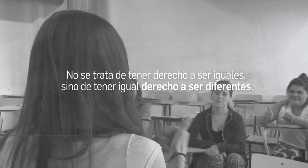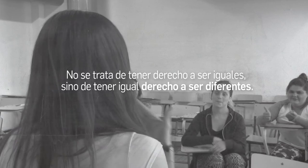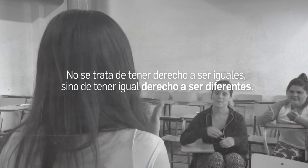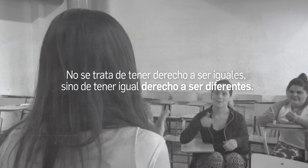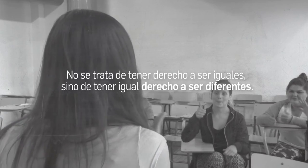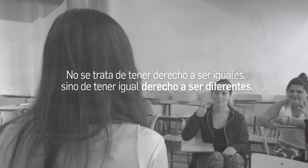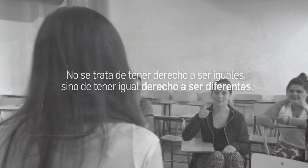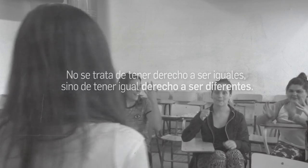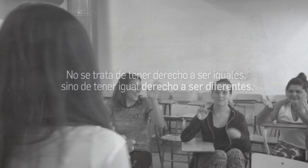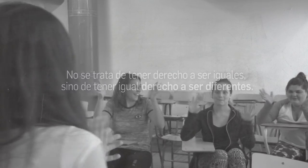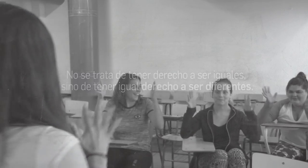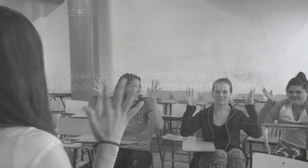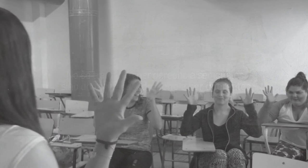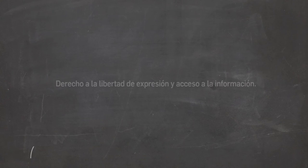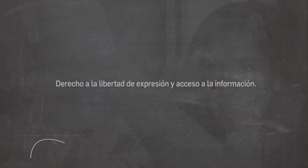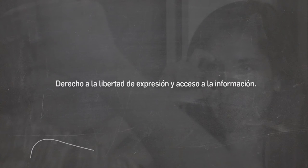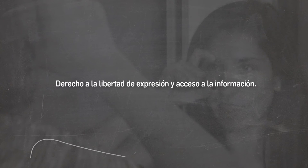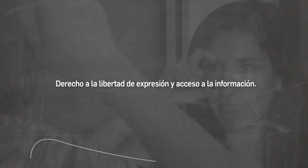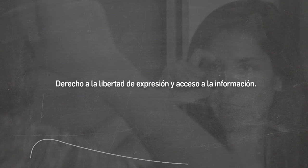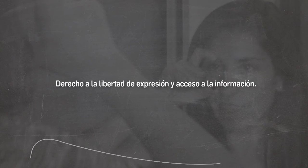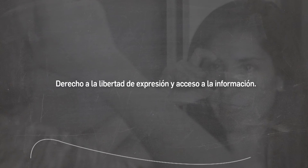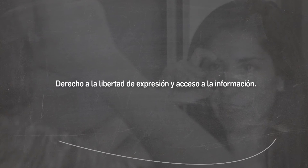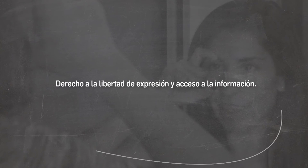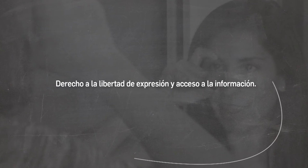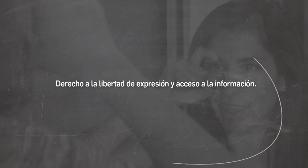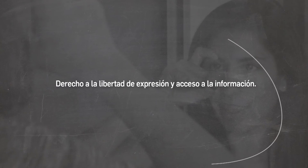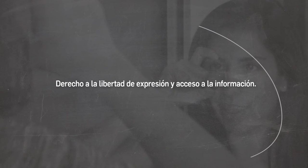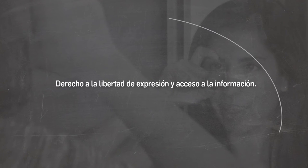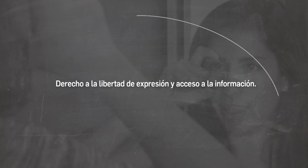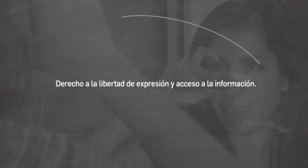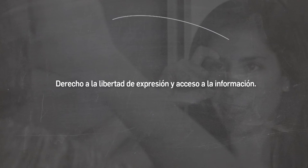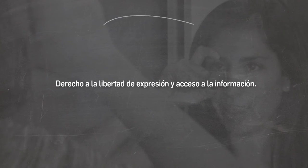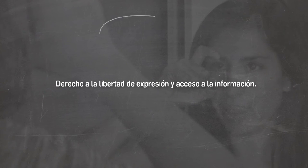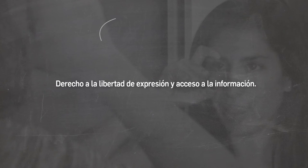derecho a ser diferentes. Derecho a la libertad de expresión y acceso a la información.